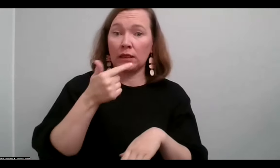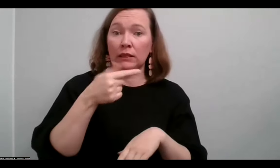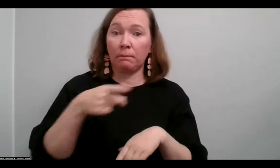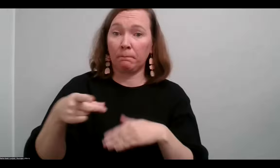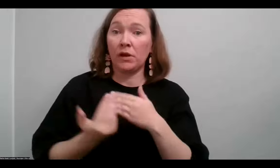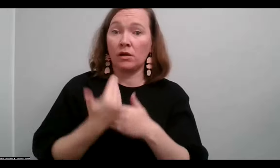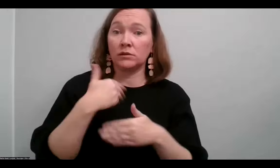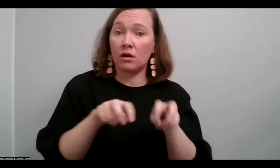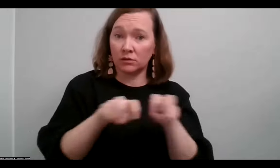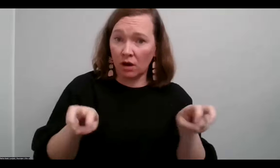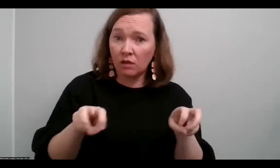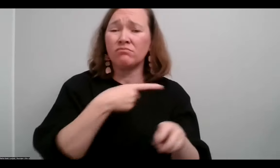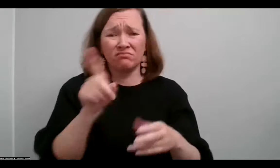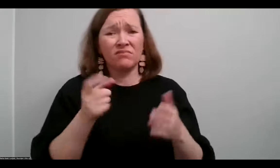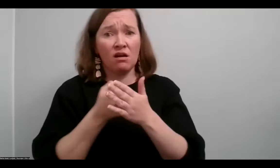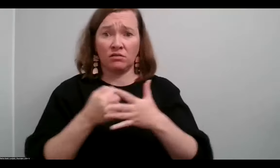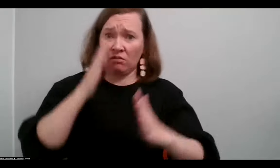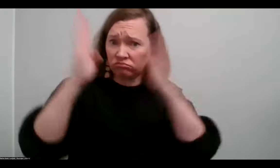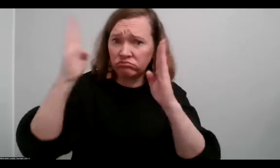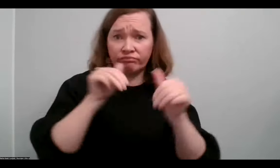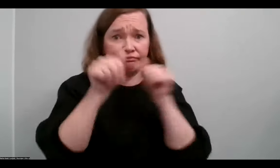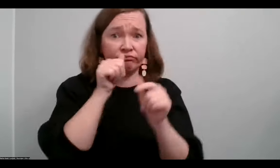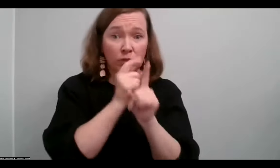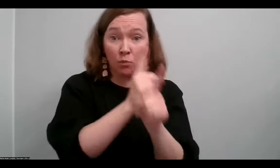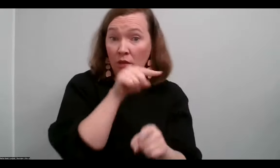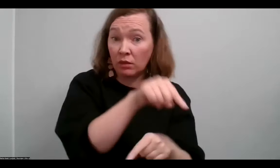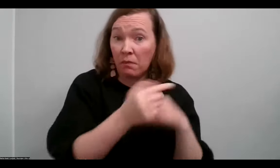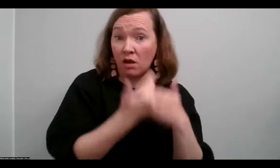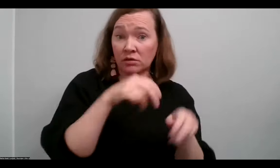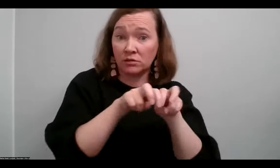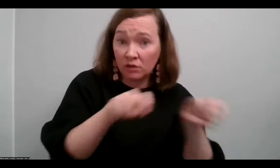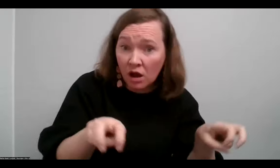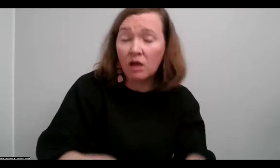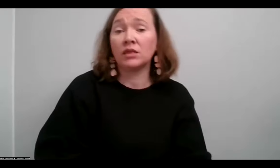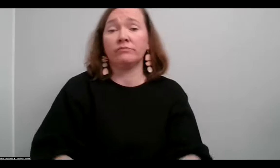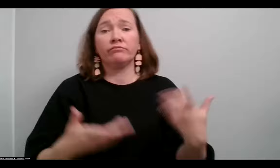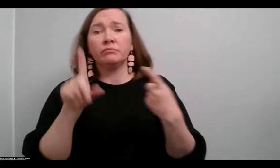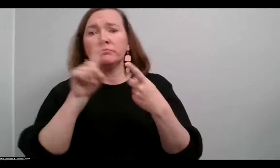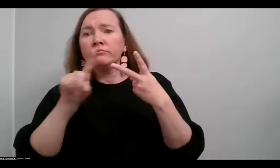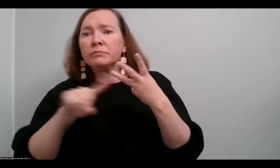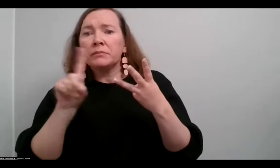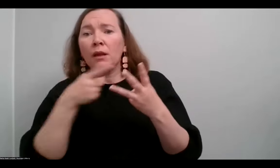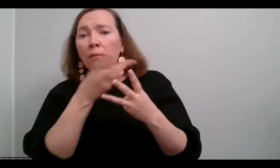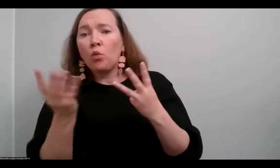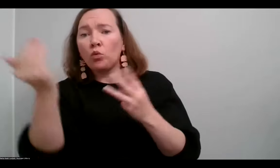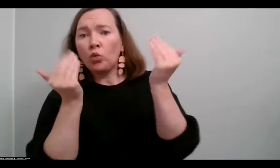tavoin. Esimerkiksi puhuttiin siitä asiakasraadista, joka liittyy TPP, niin osallistukaa ihmeessä mukaan.